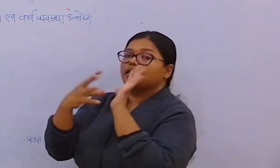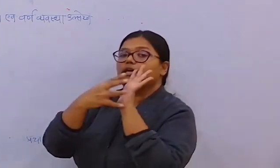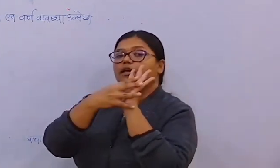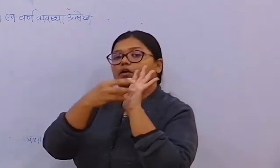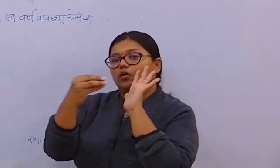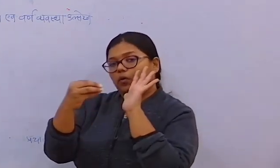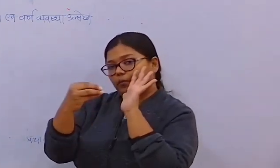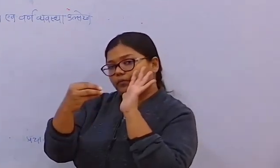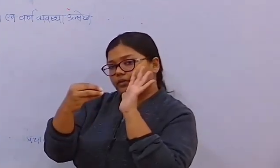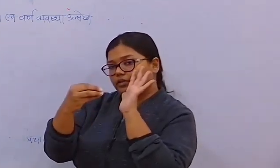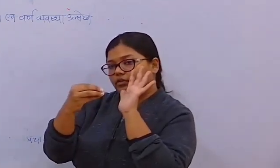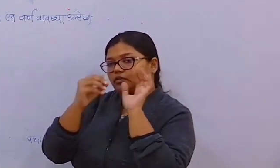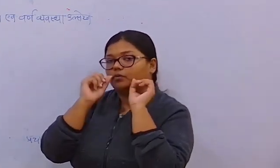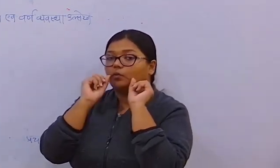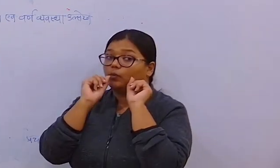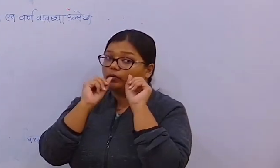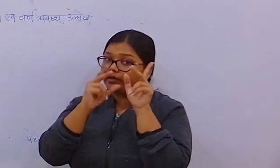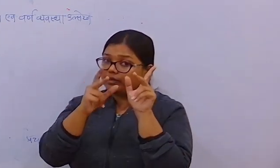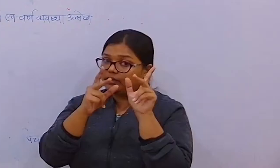पिया